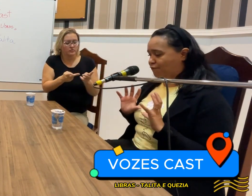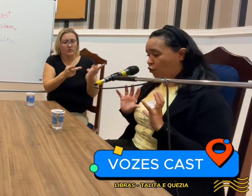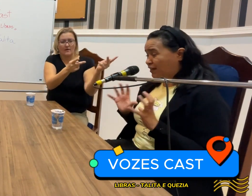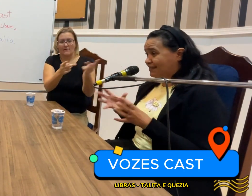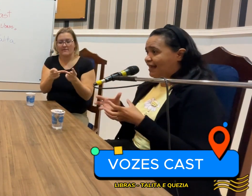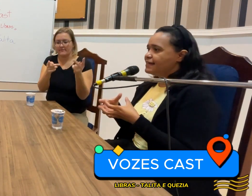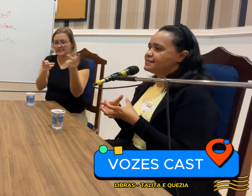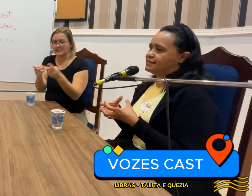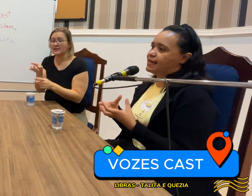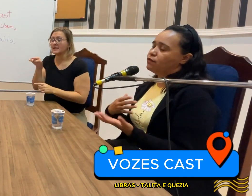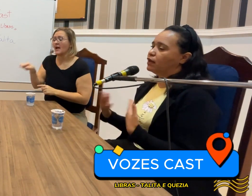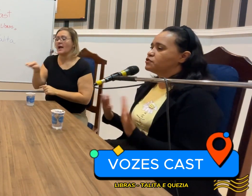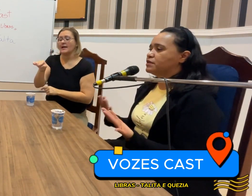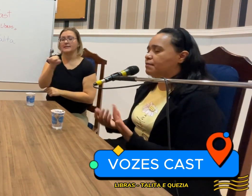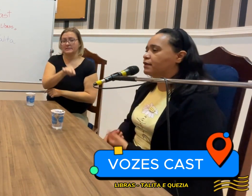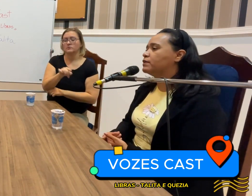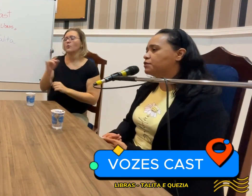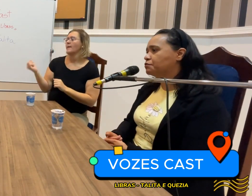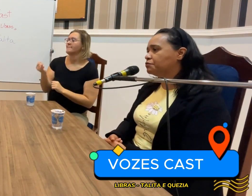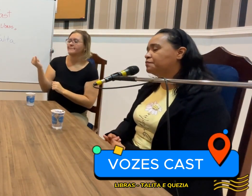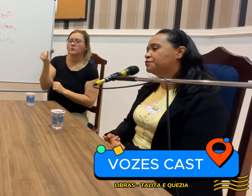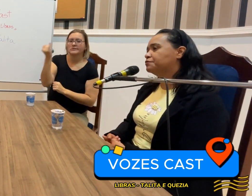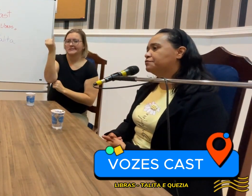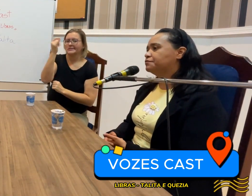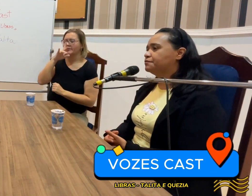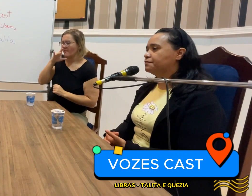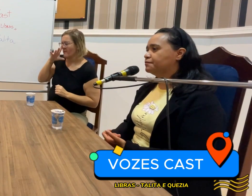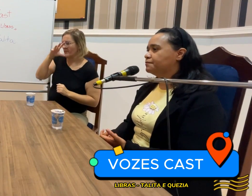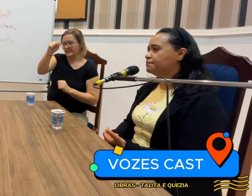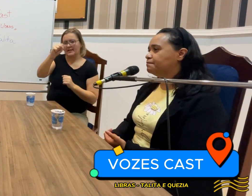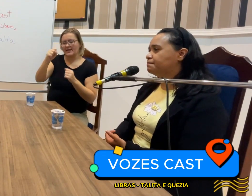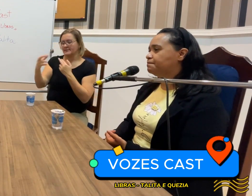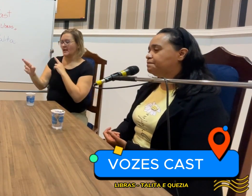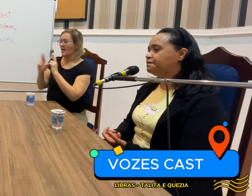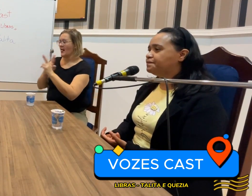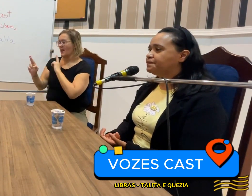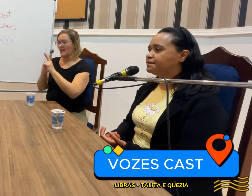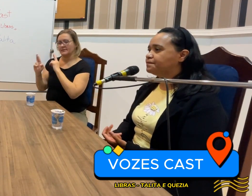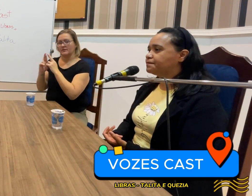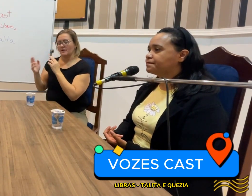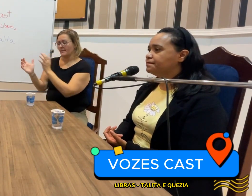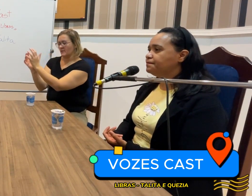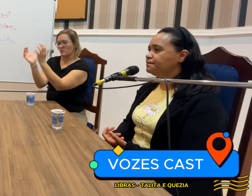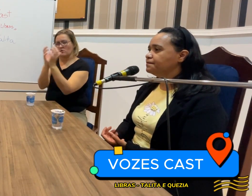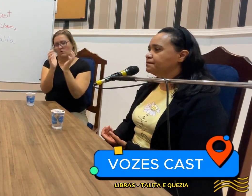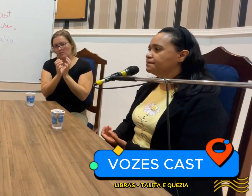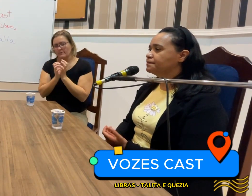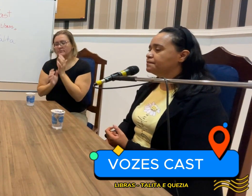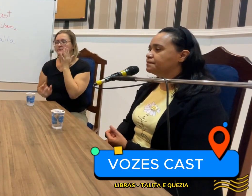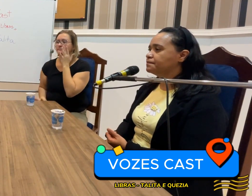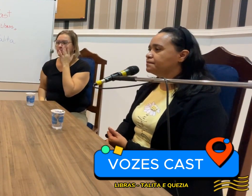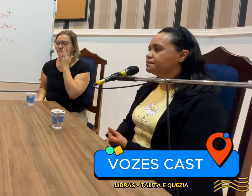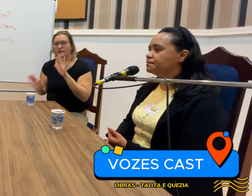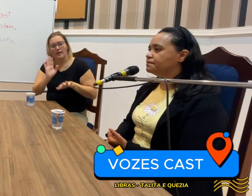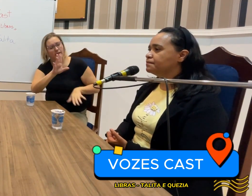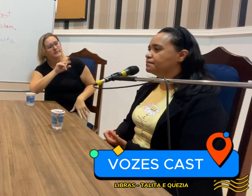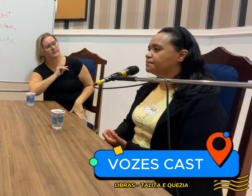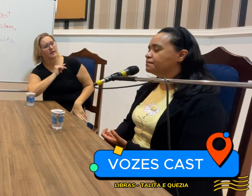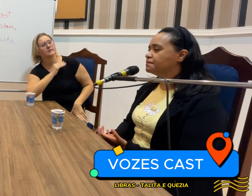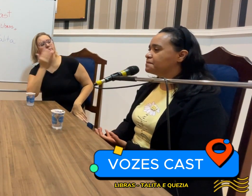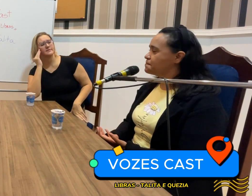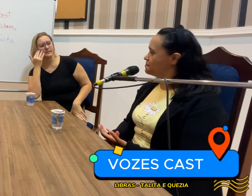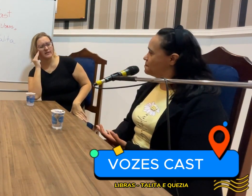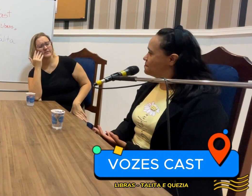para fortalecer o relacionamento entre o grupo. Ok, entendi. É muito incrível,